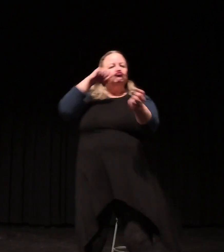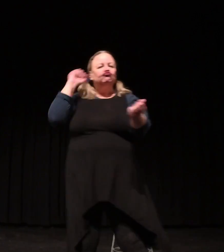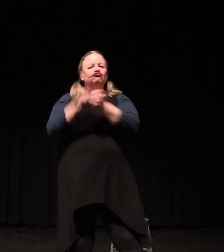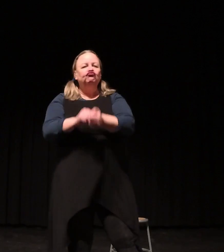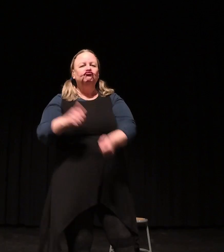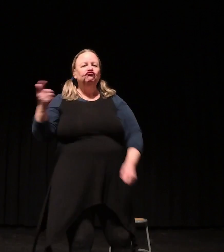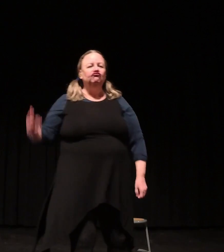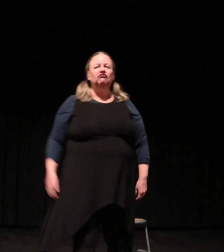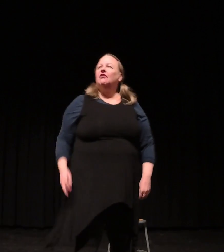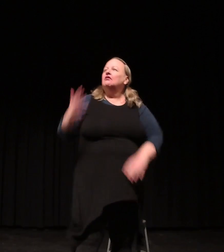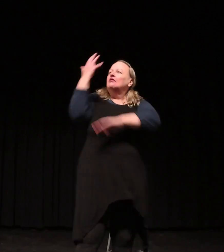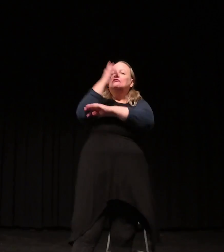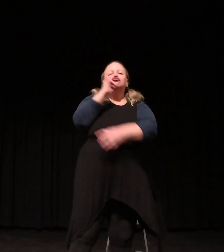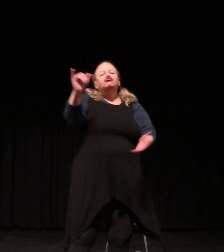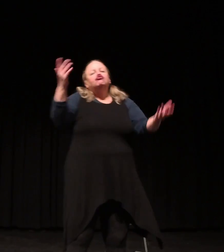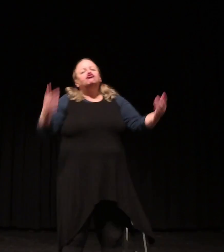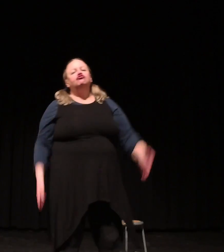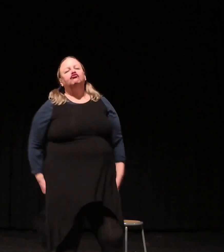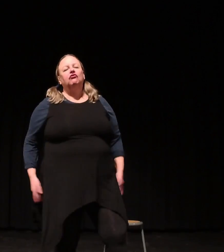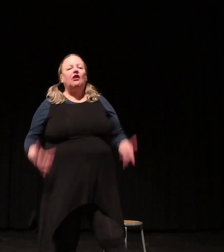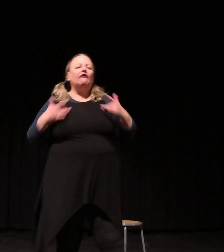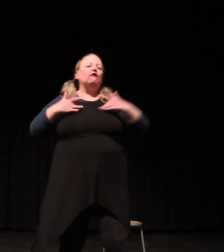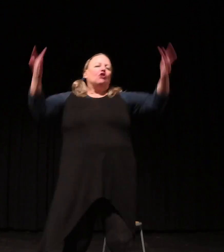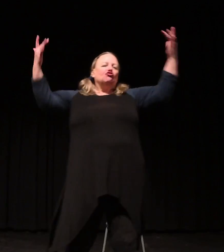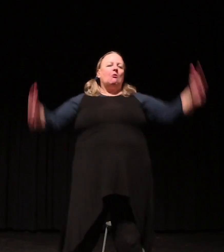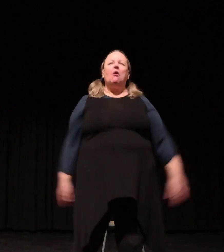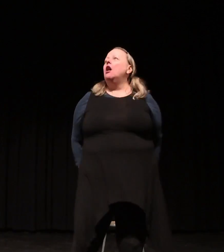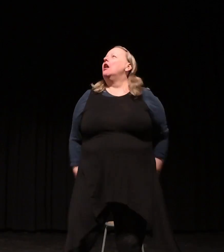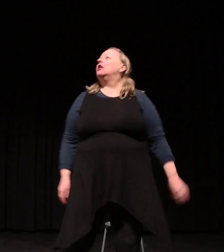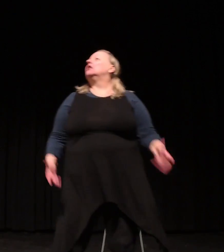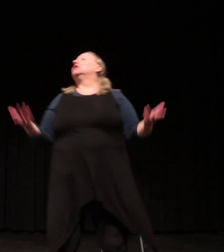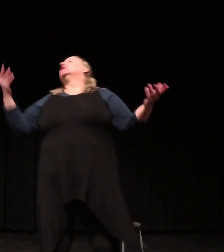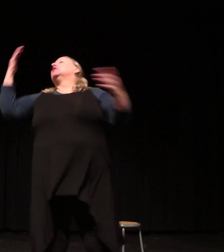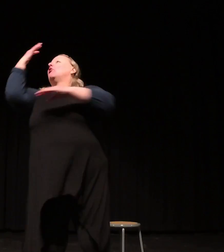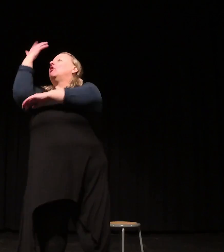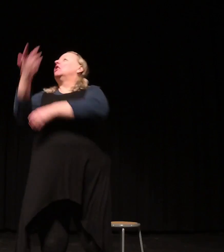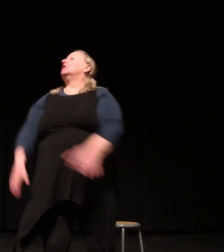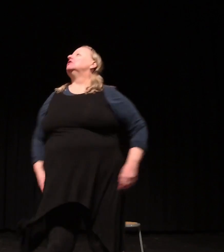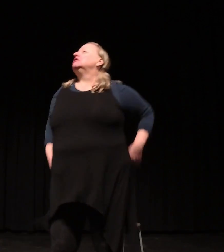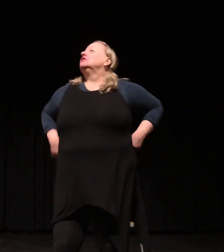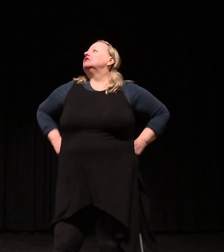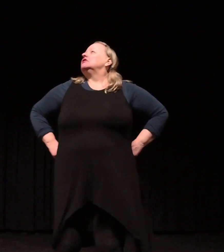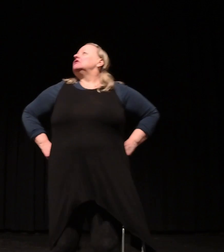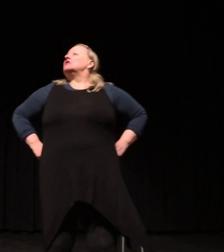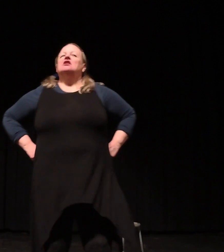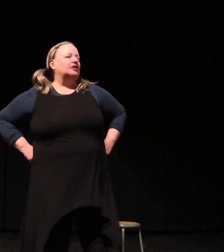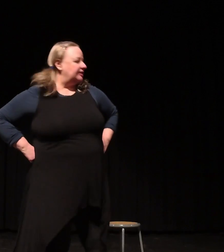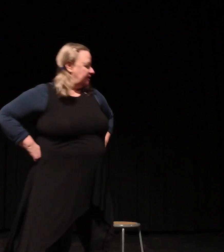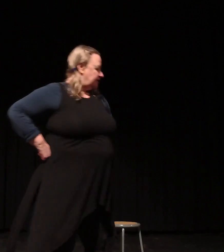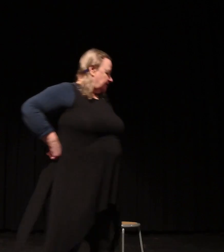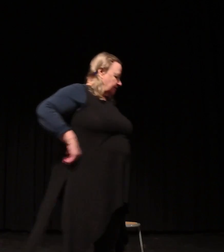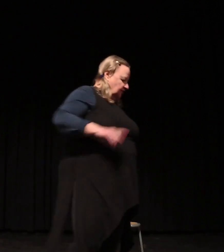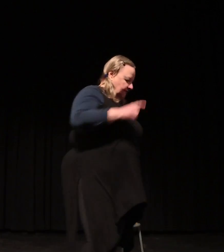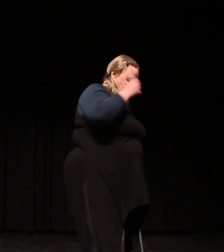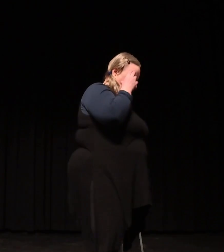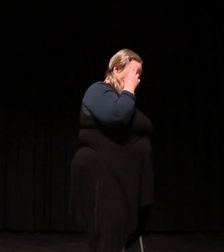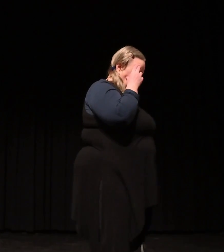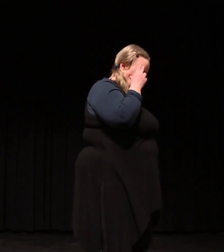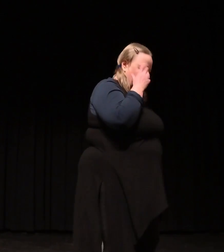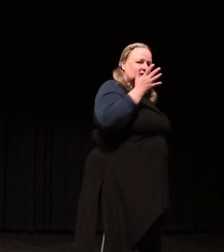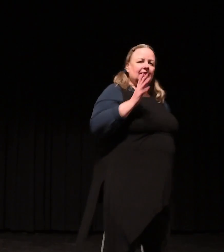Là, il tombe pas, là. Qu'est-ce qu'il fait, l'arbre? J'ai jamais vu ça, là, franchement. Hey, arbre, là, t'es supposé de tomber,